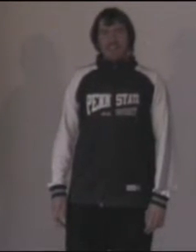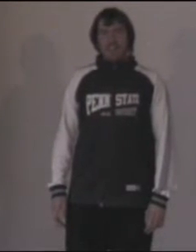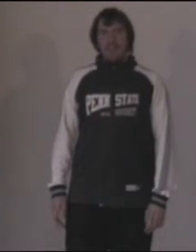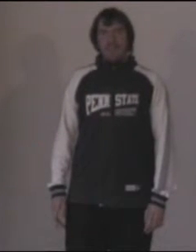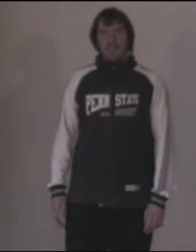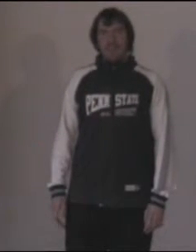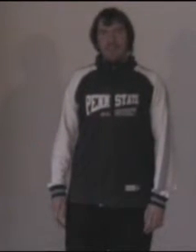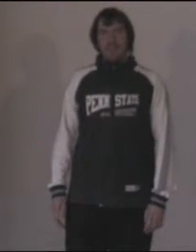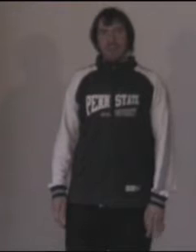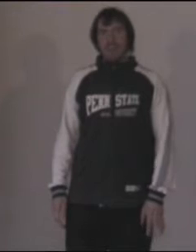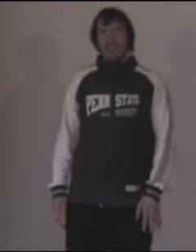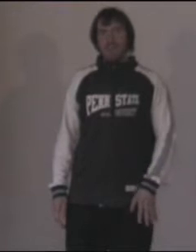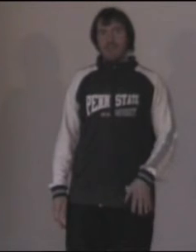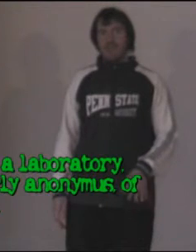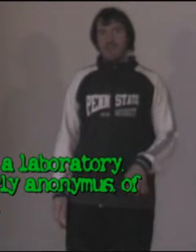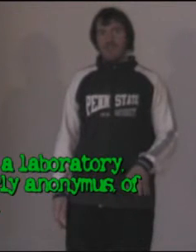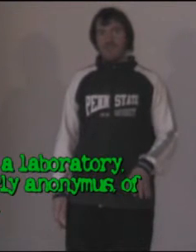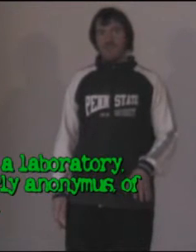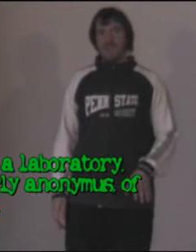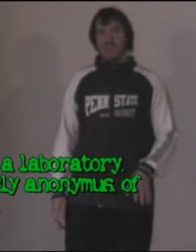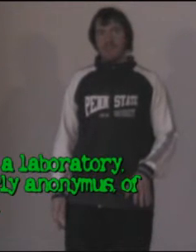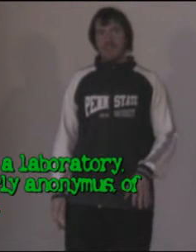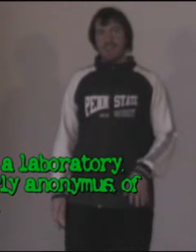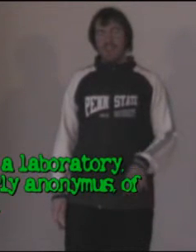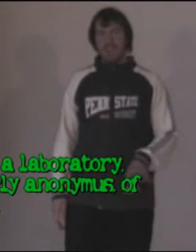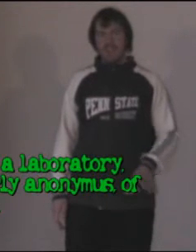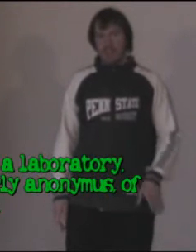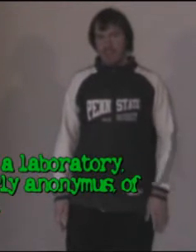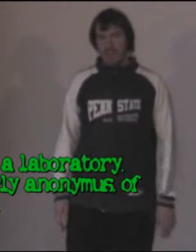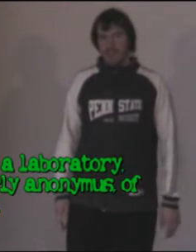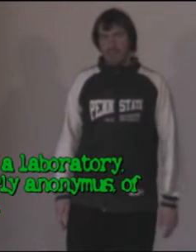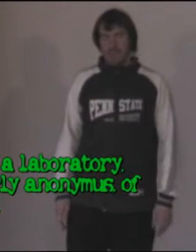Statistiche. Vado in un laboratorio di musica. Siamo stati scelti in 10.